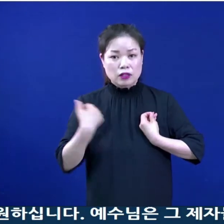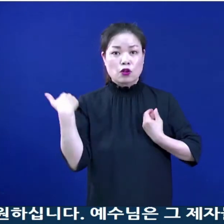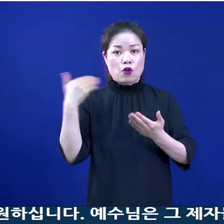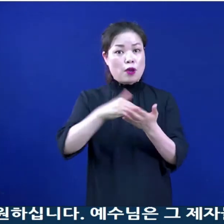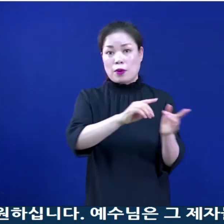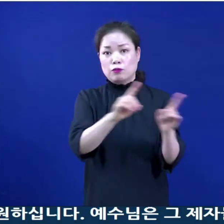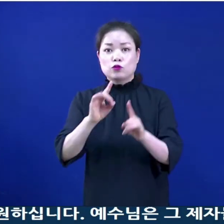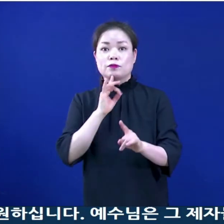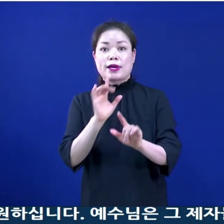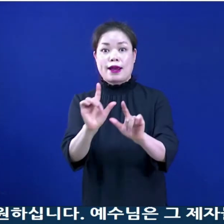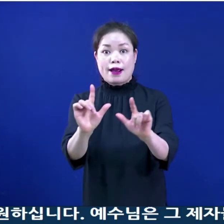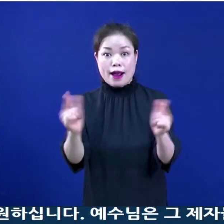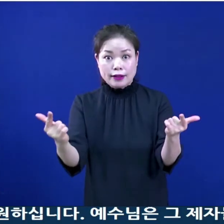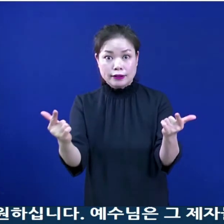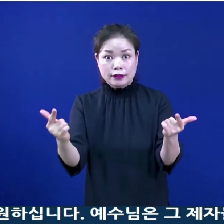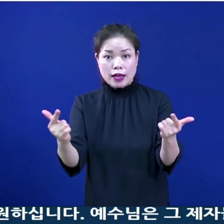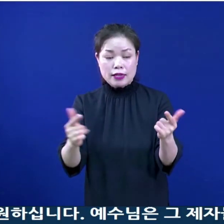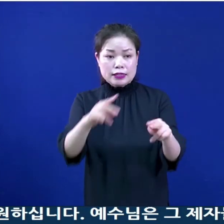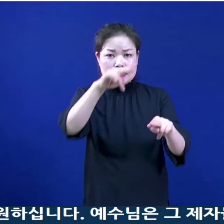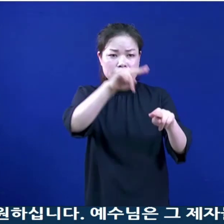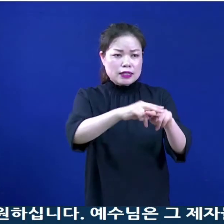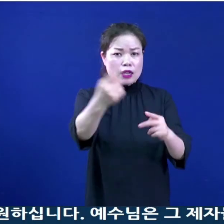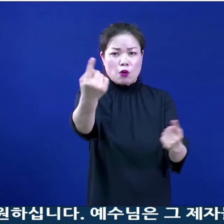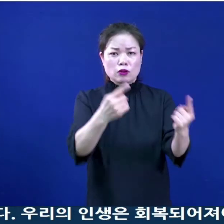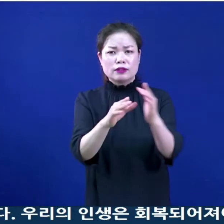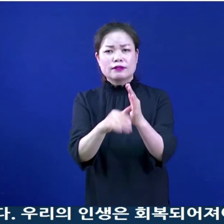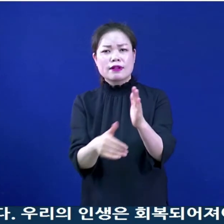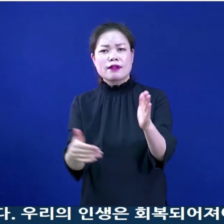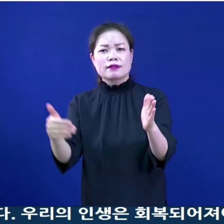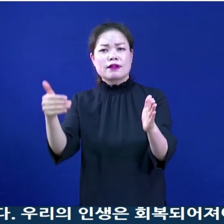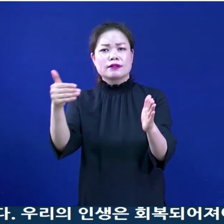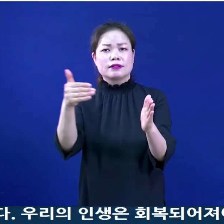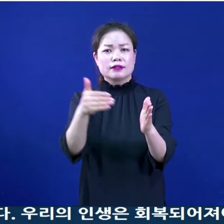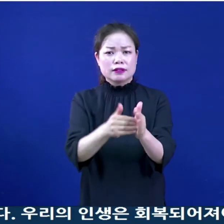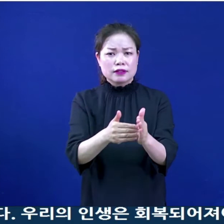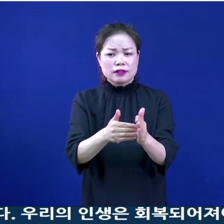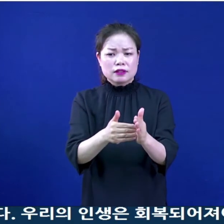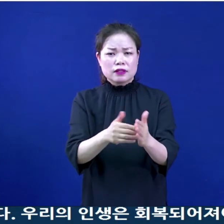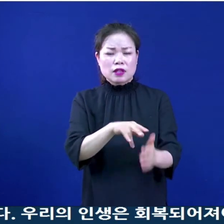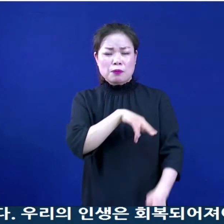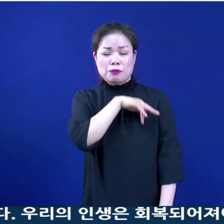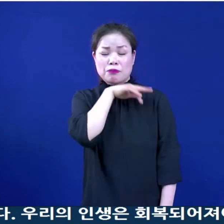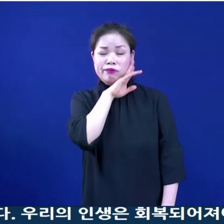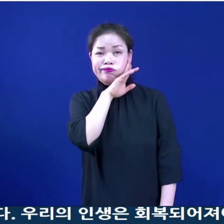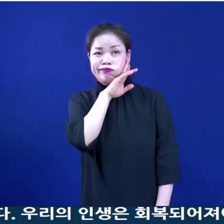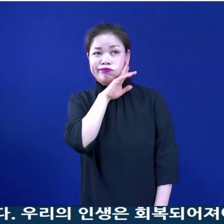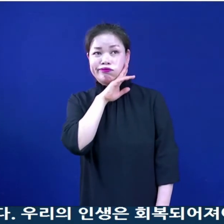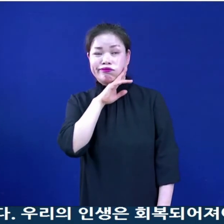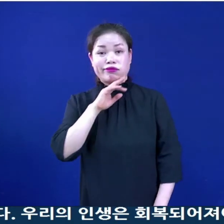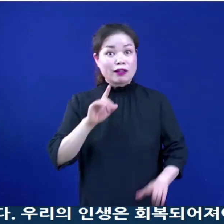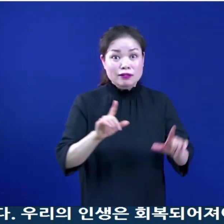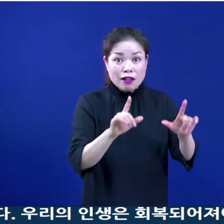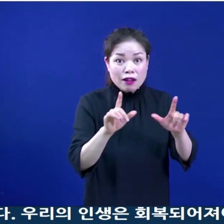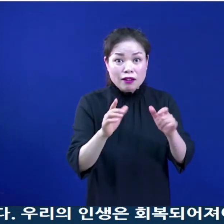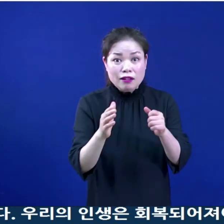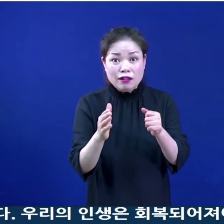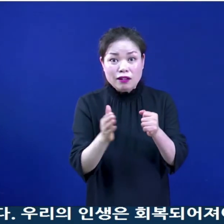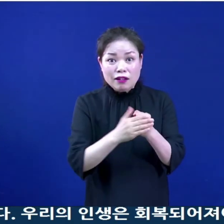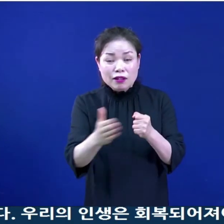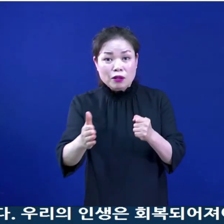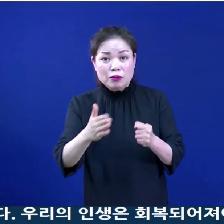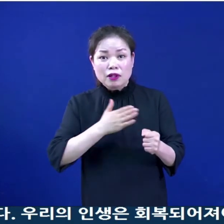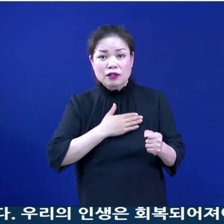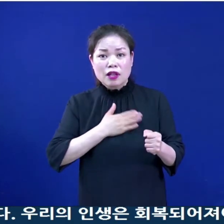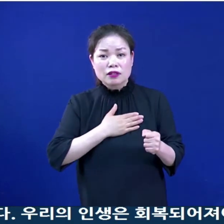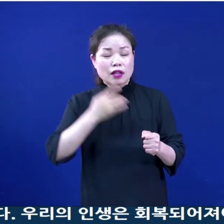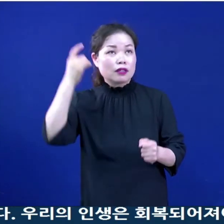아니라 혹 이 자리에 나오실 때까지 꽤 편안한 삶을 누리고 살았기 때문에 그것 때문에